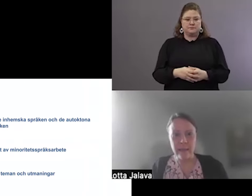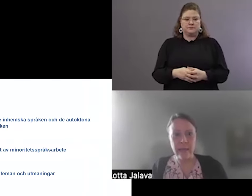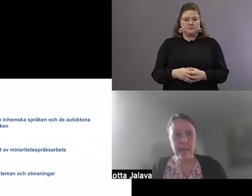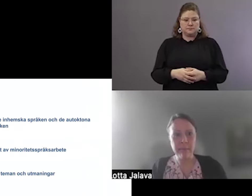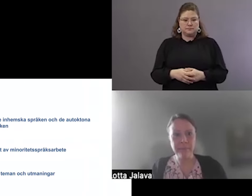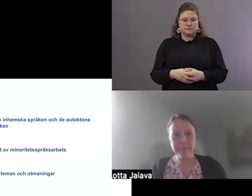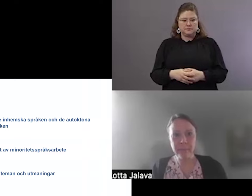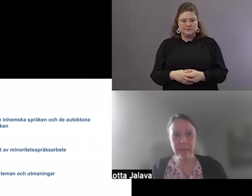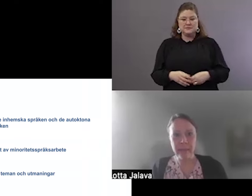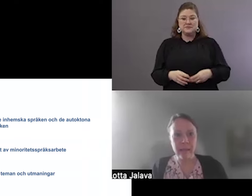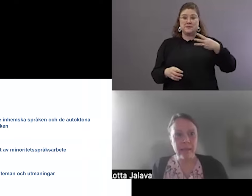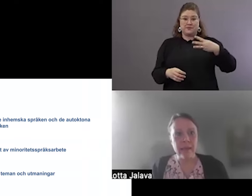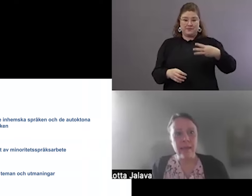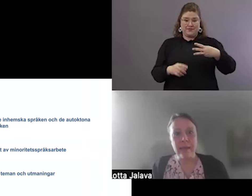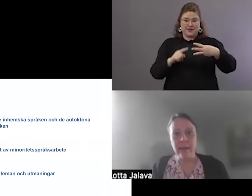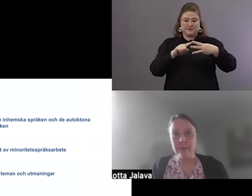Näin.